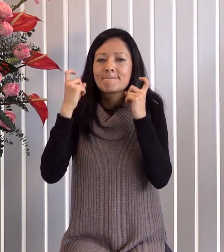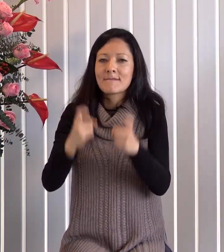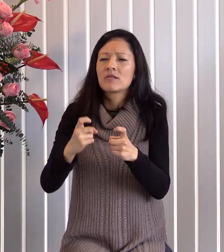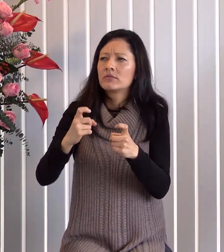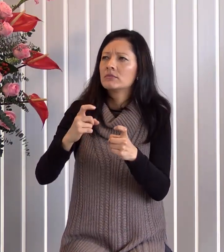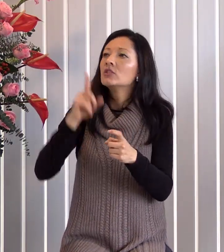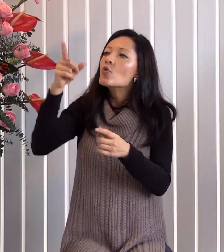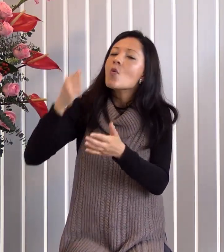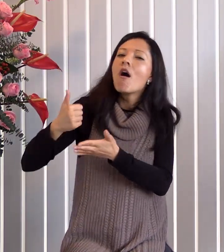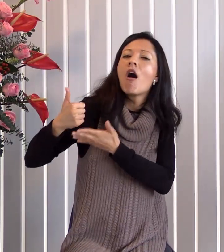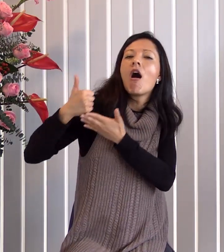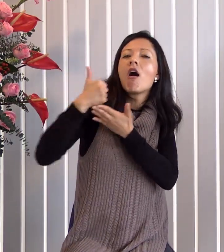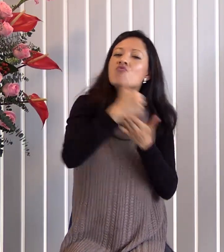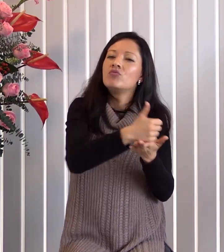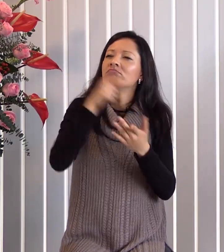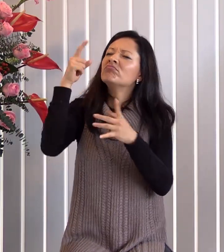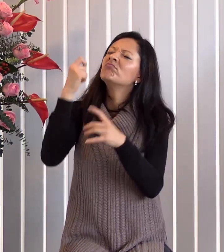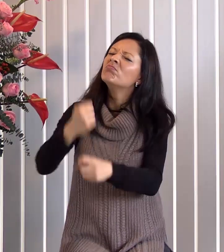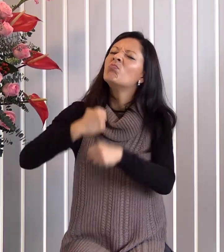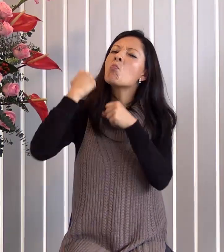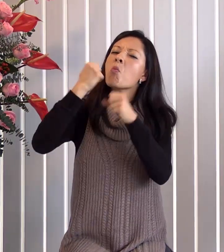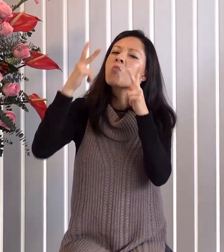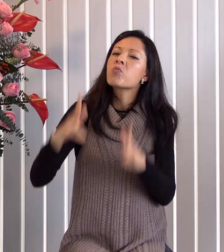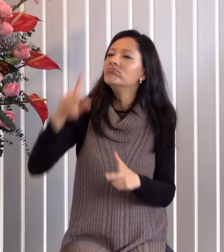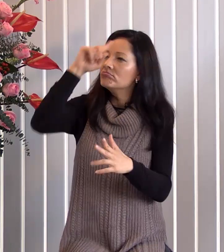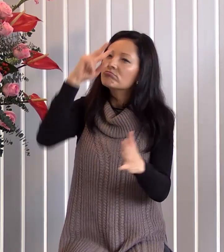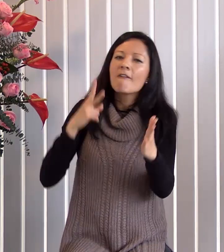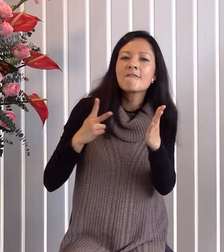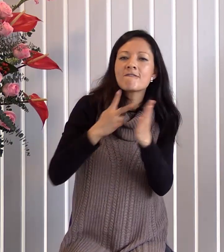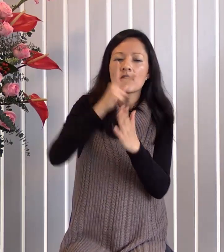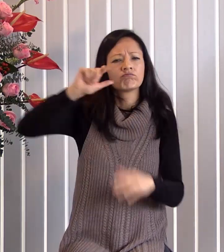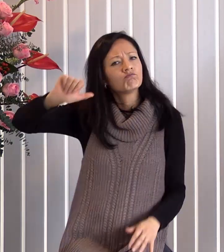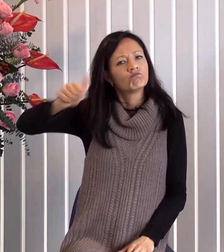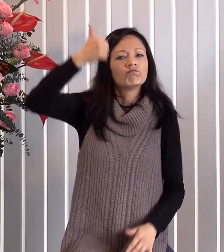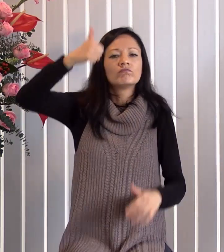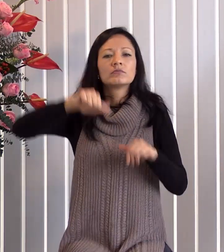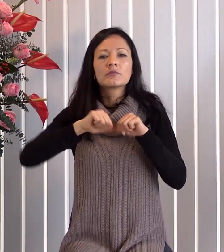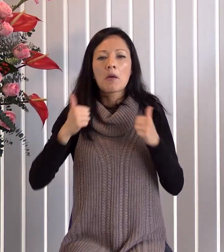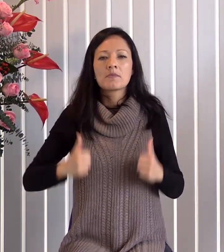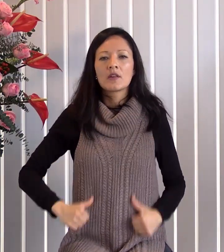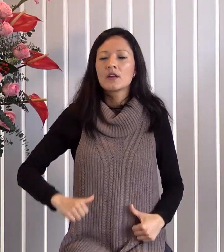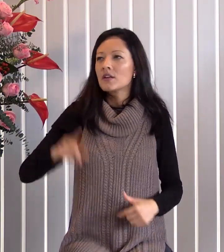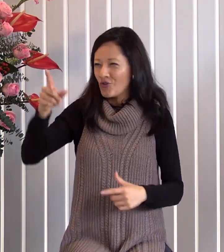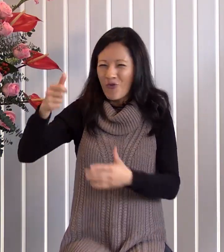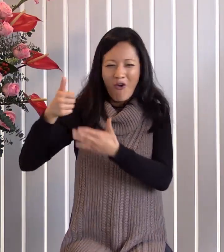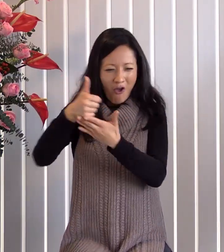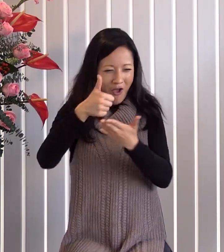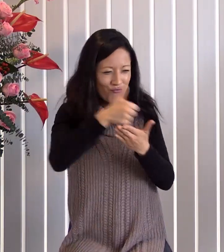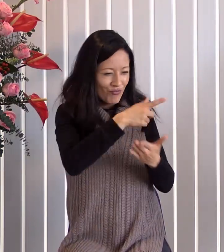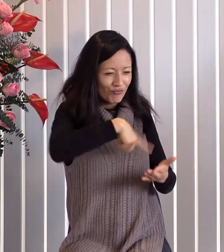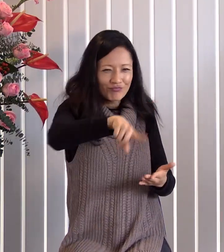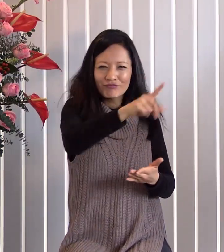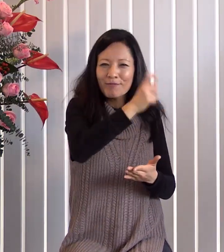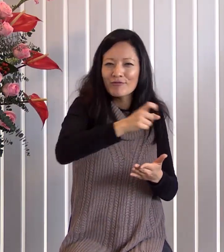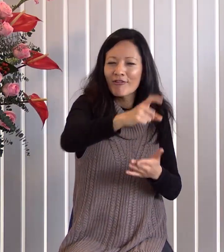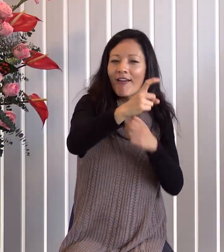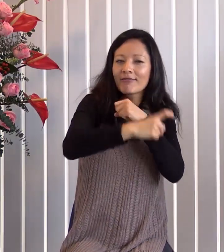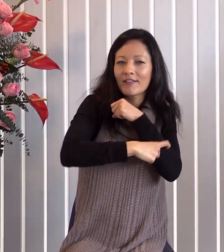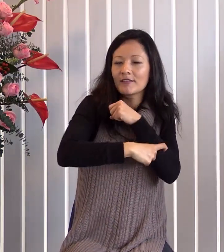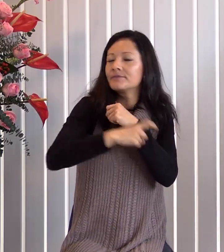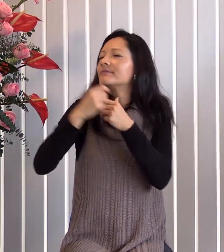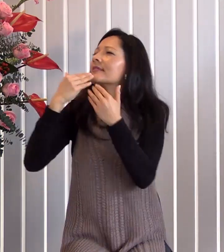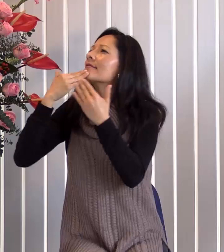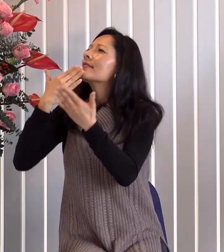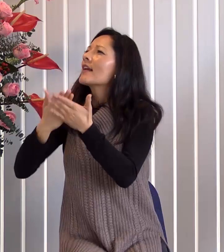tú socorres, eres poderoso, fiel y sumo sacerdote para socorrer a los que son tentados. Gracias que en